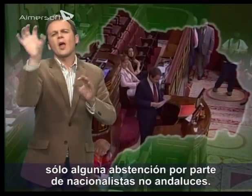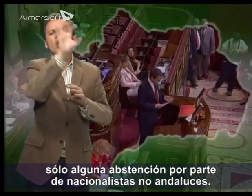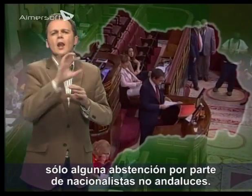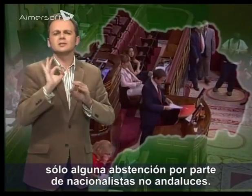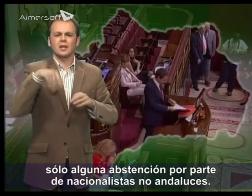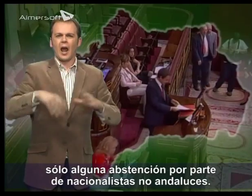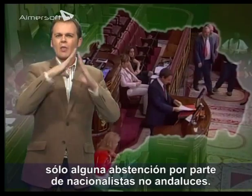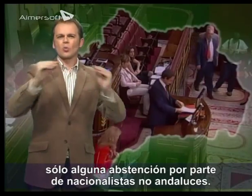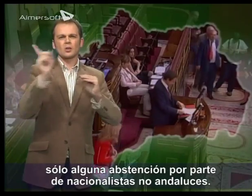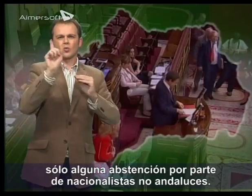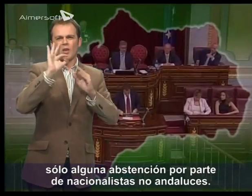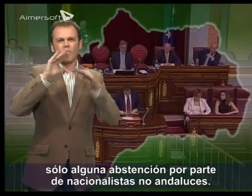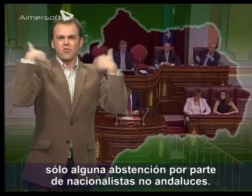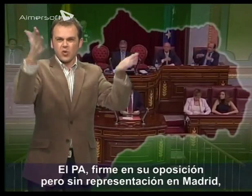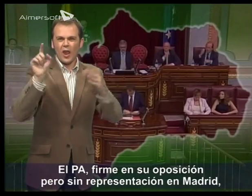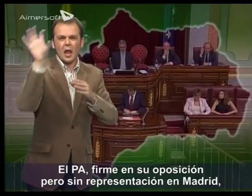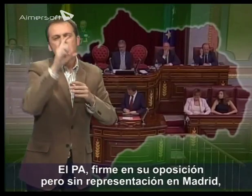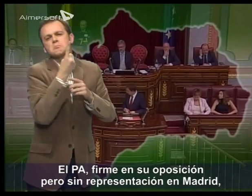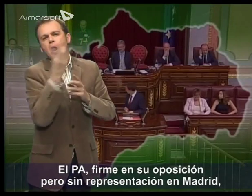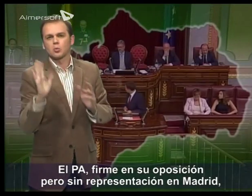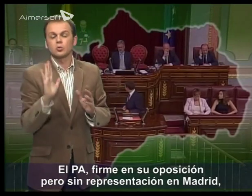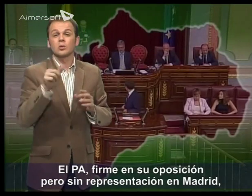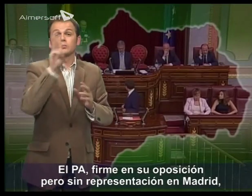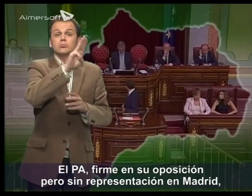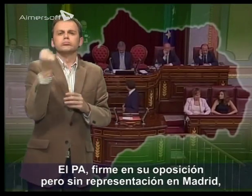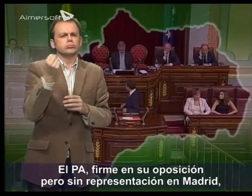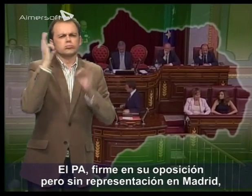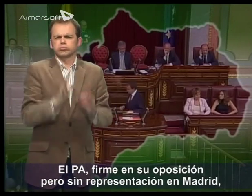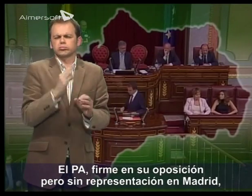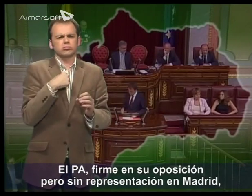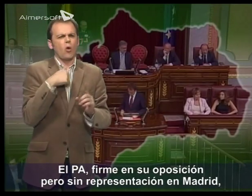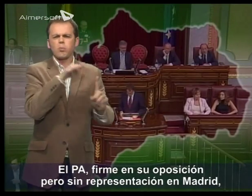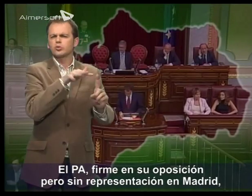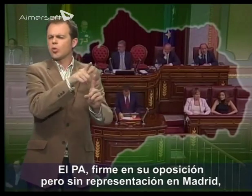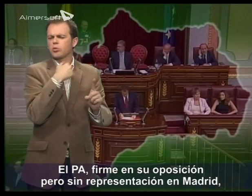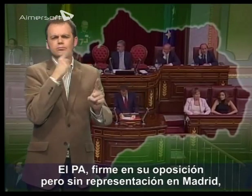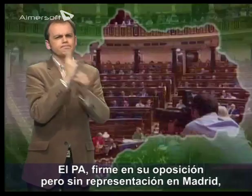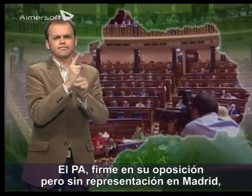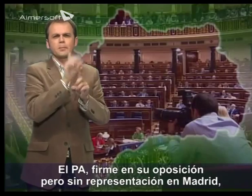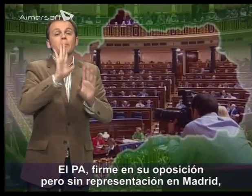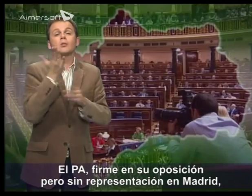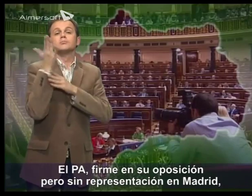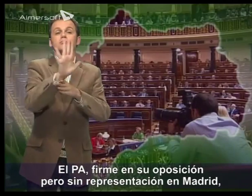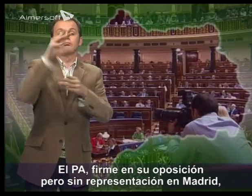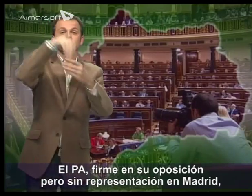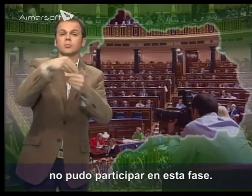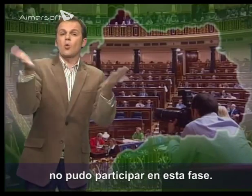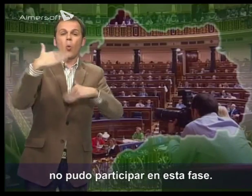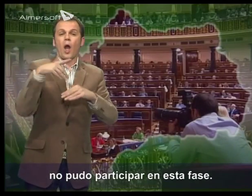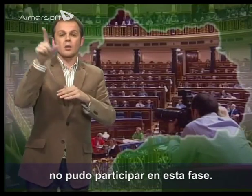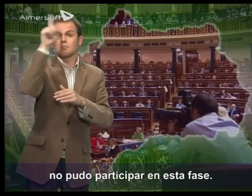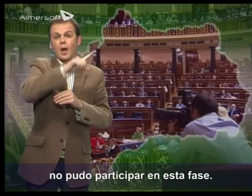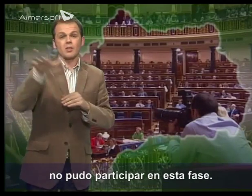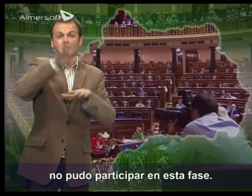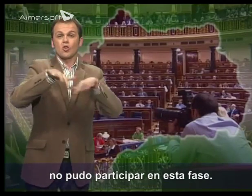de nacionalistas no andaluces. El Partido Andalucista, firme en su oposición, pero sin representación en Madrid,